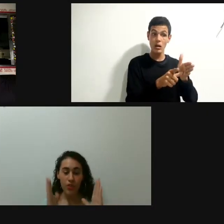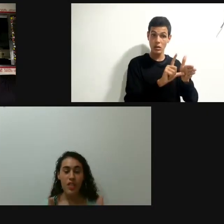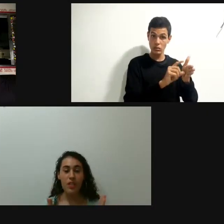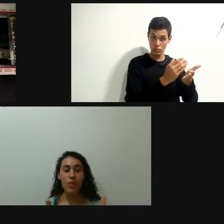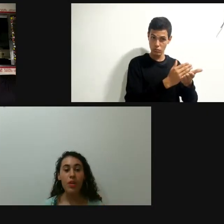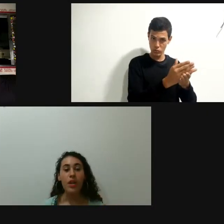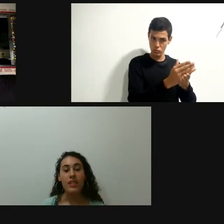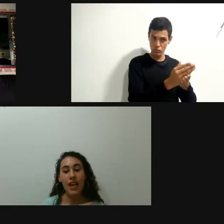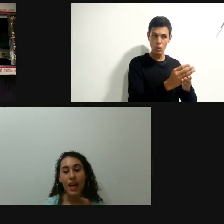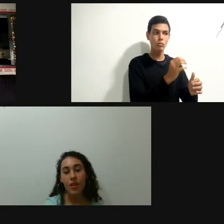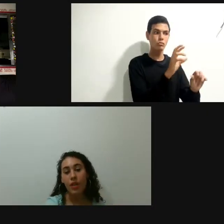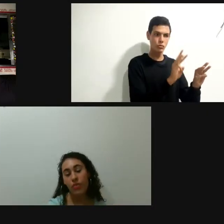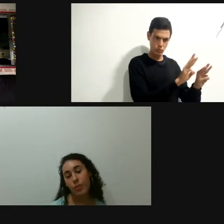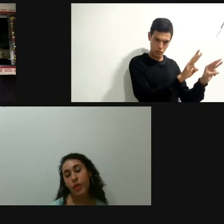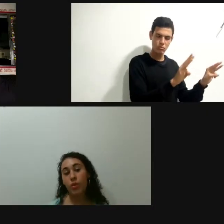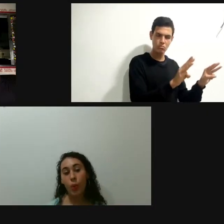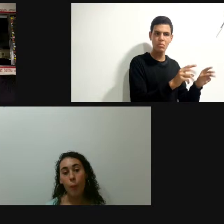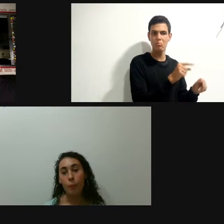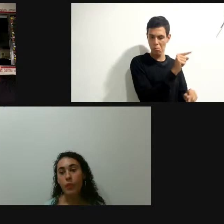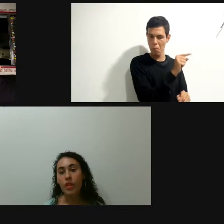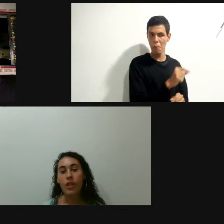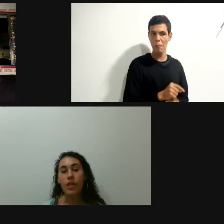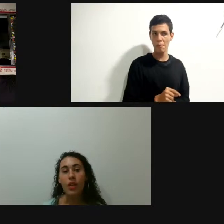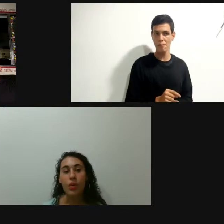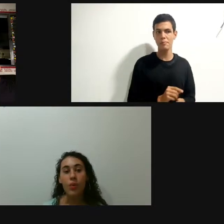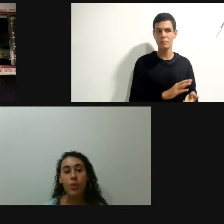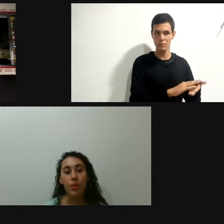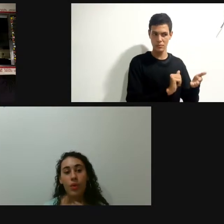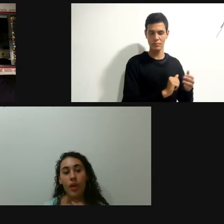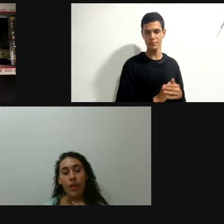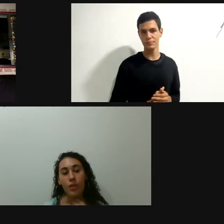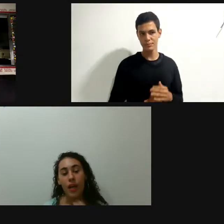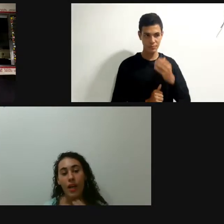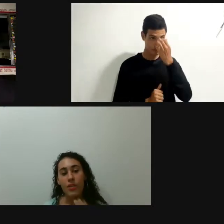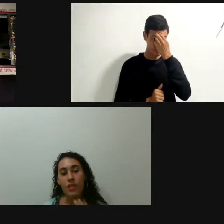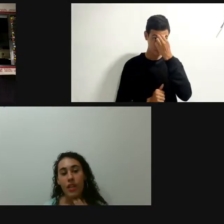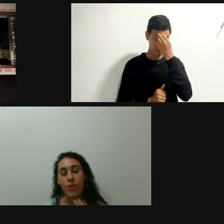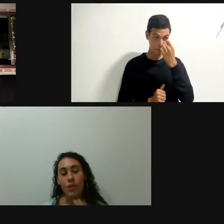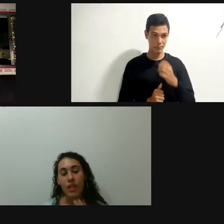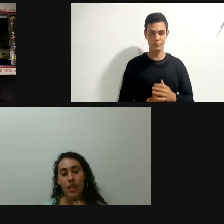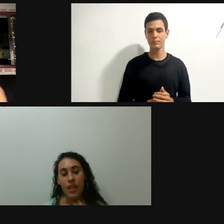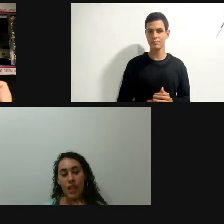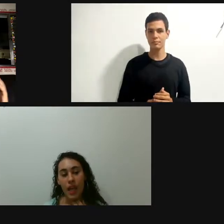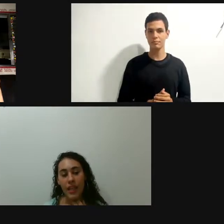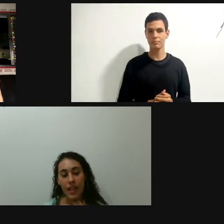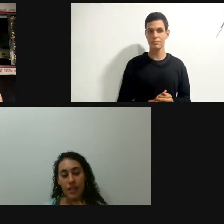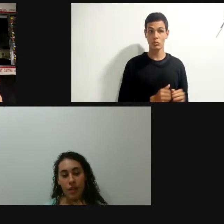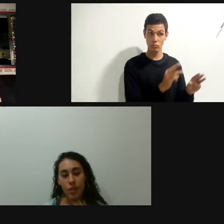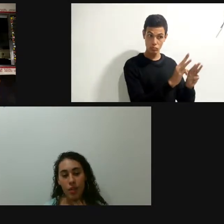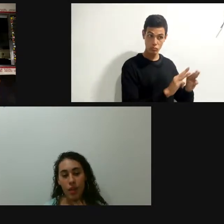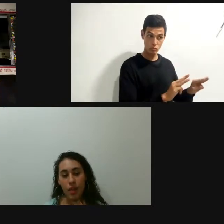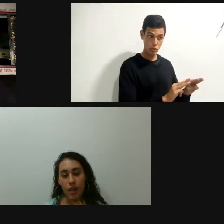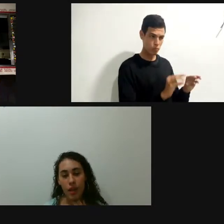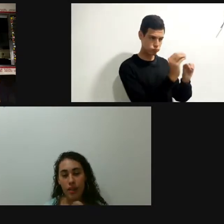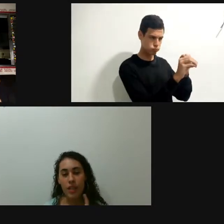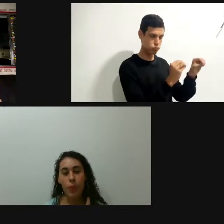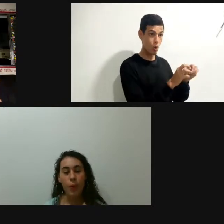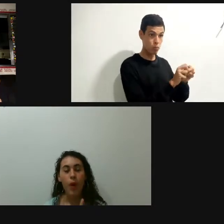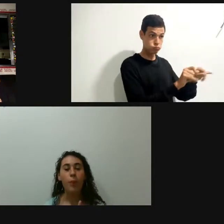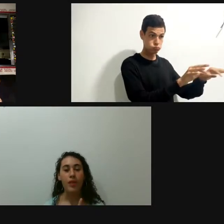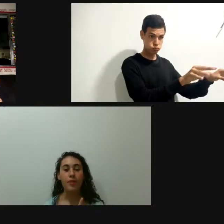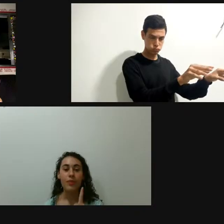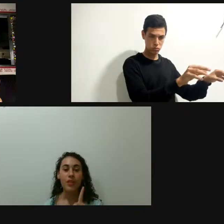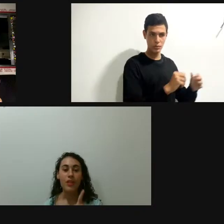estilo físico, saíram da Flipthrough. No caso, tem um que é da editora